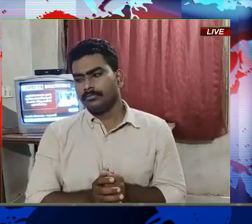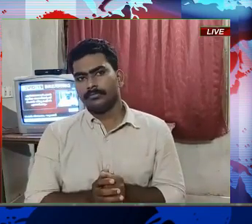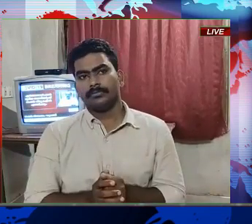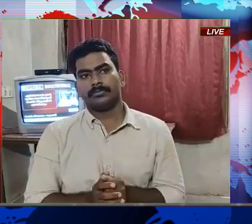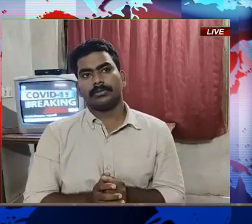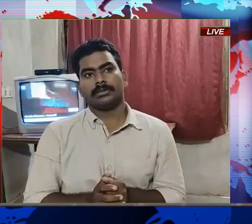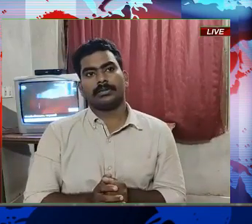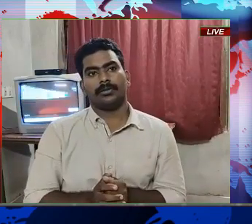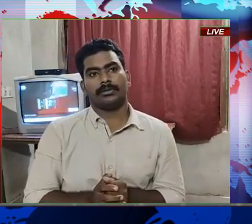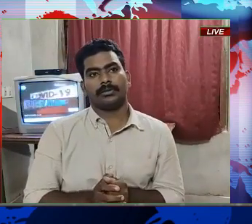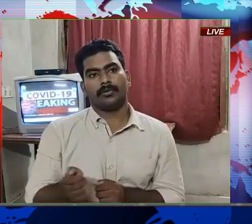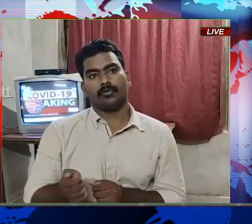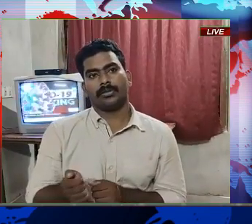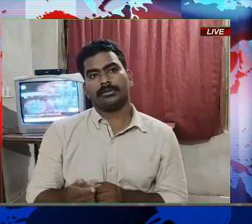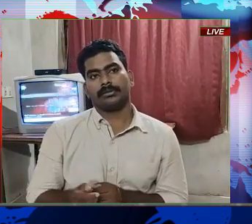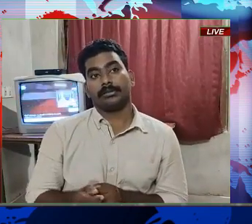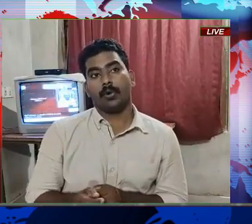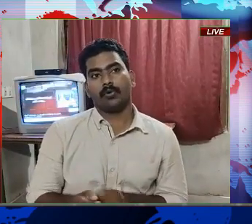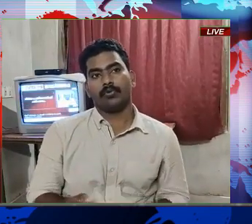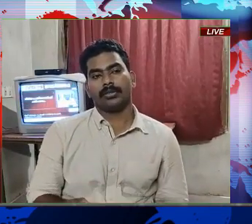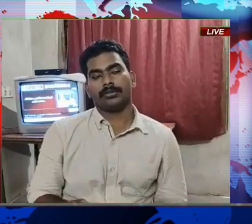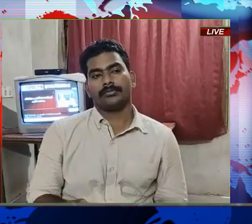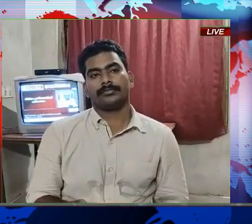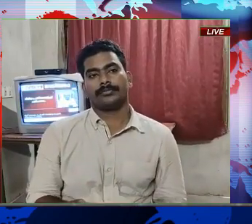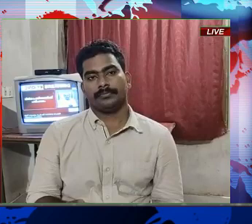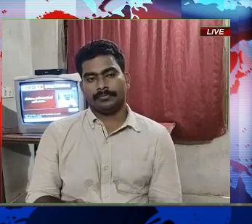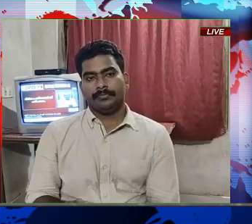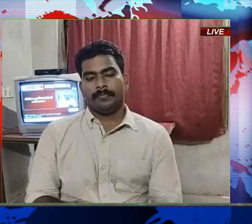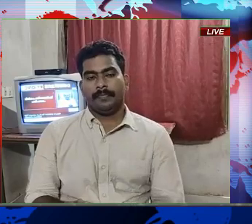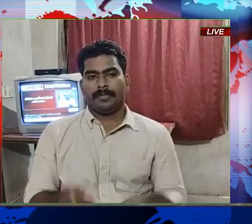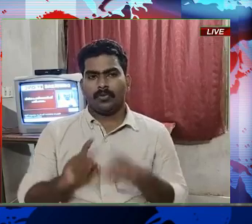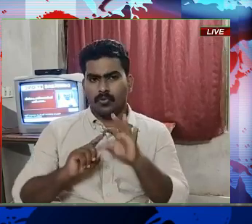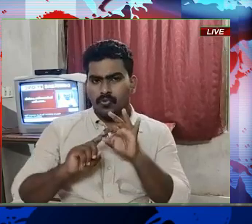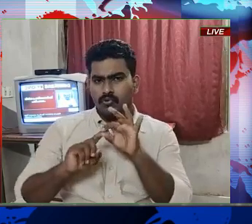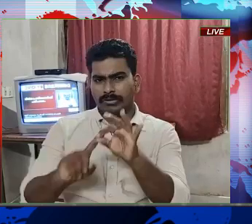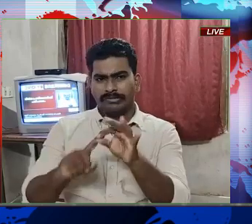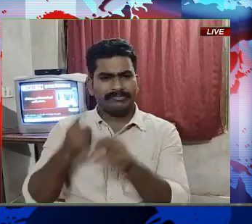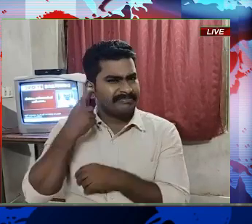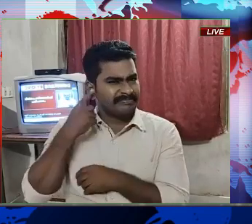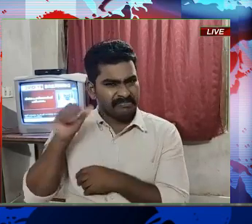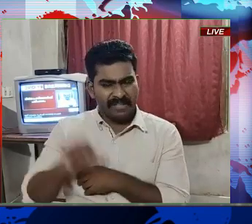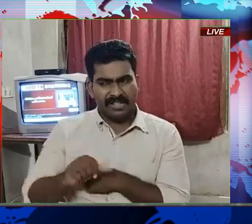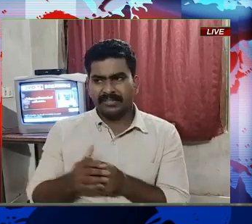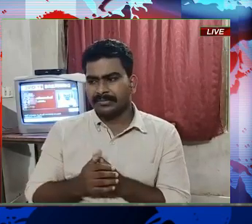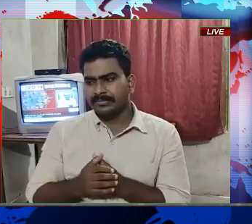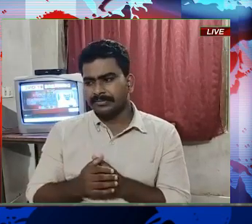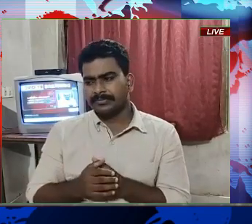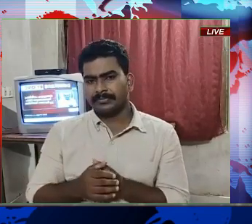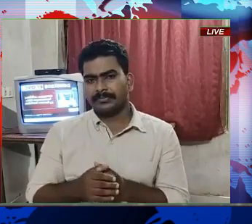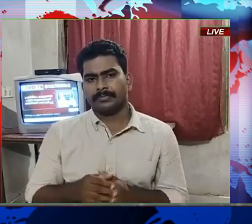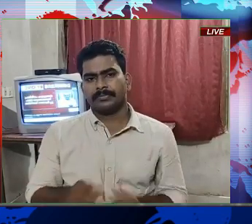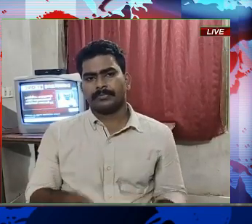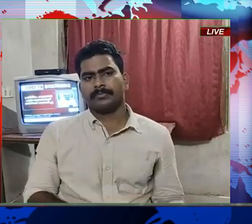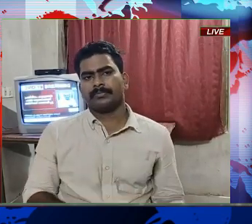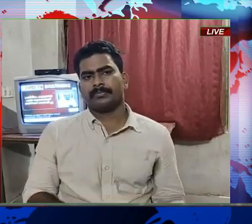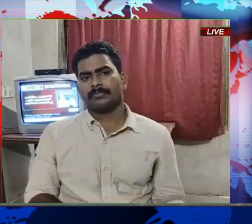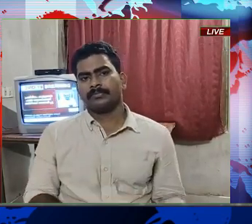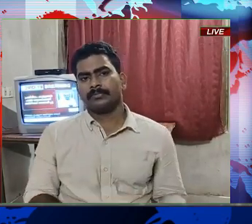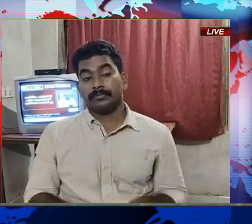വരിക. അതിനകത്ത് മുഴുവൻ ആൾക്കും രോഗബാധ ഉണ്ടാവണ്ട. ഏതെങ്കിലും ഒരാളോ രണ്ടാളോ ഒരു 5